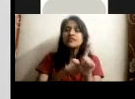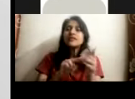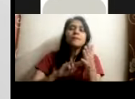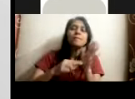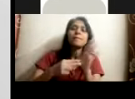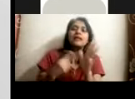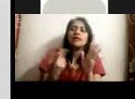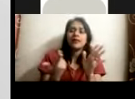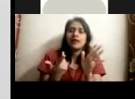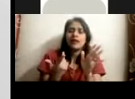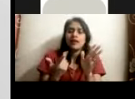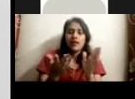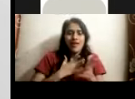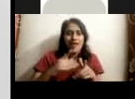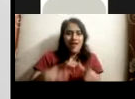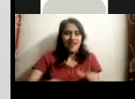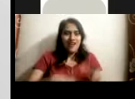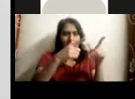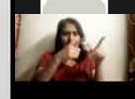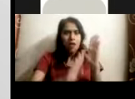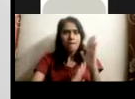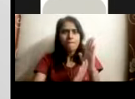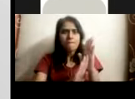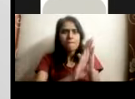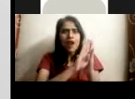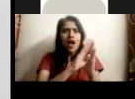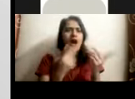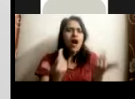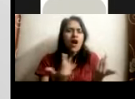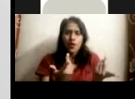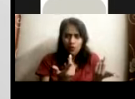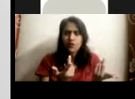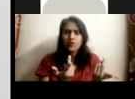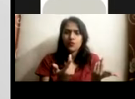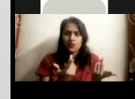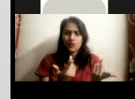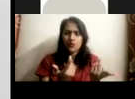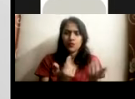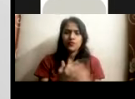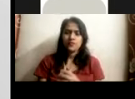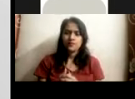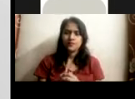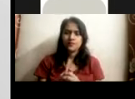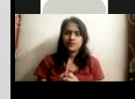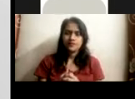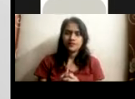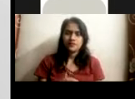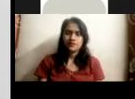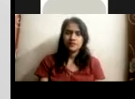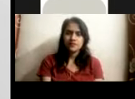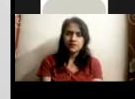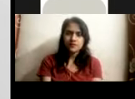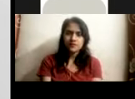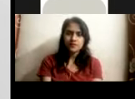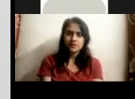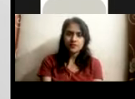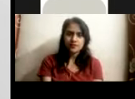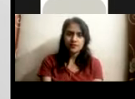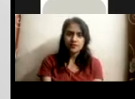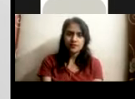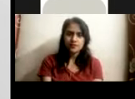कि वो पेड़ है वो कैसे बढ़ता है. Maybe for example, going back to that tree example, how does it grow? That's the thing to be